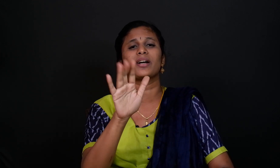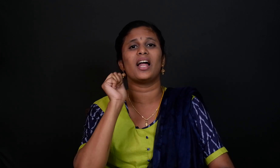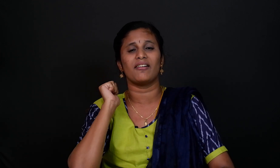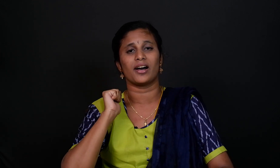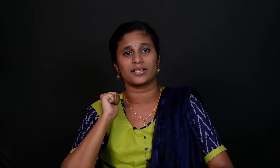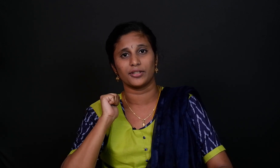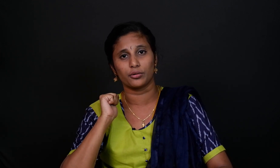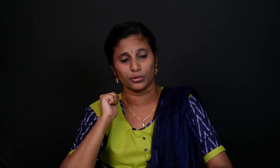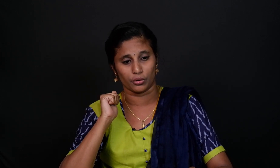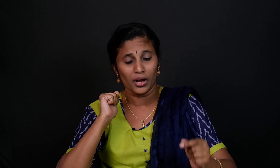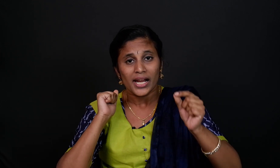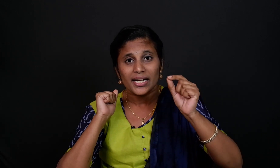கால அவகாசம் வந்து கொடுக்கறோம்,